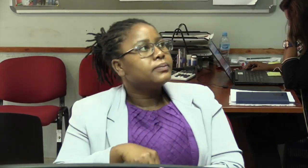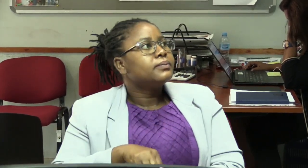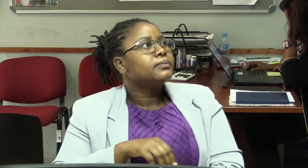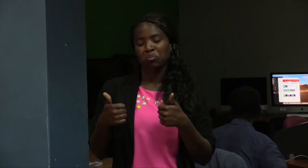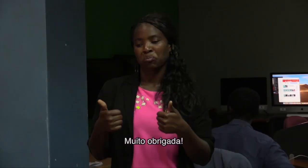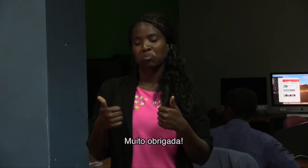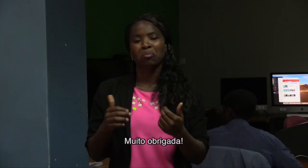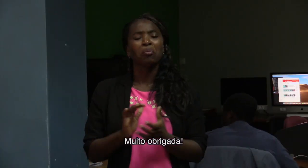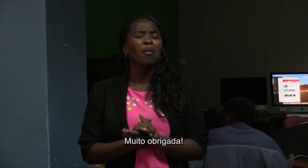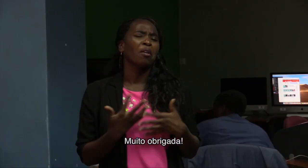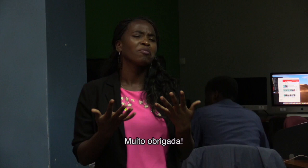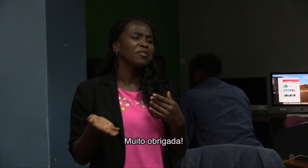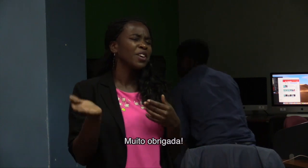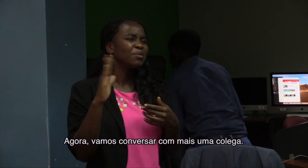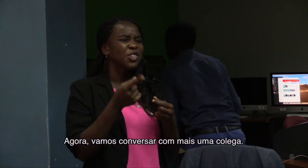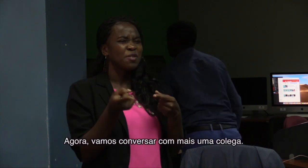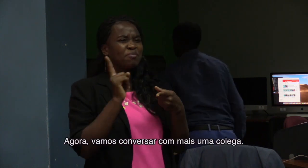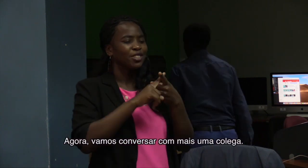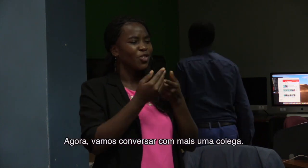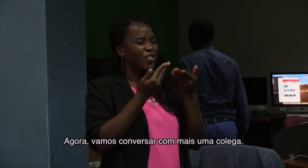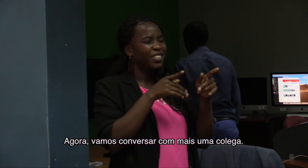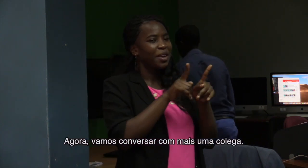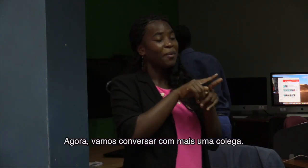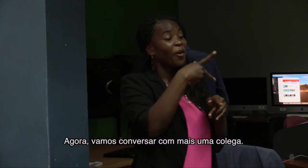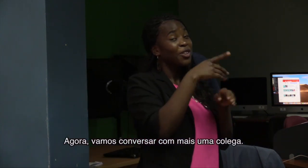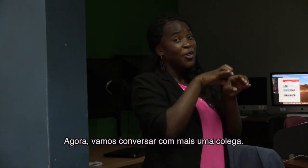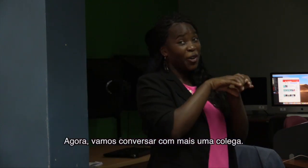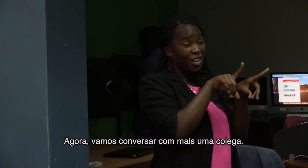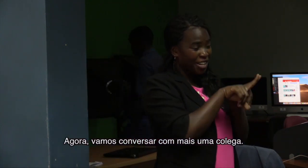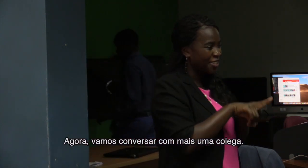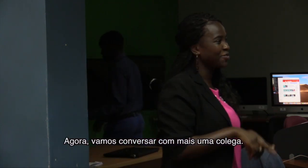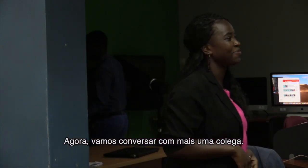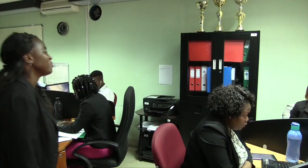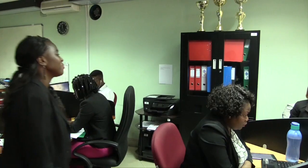Muito obrigada! Agora vamos conversar com mais uma colega.